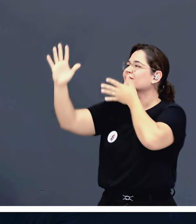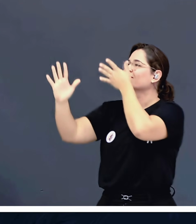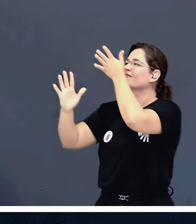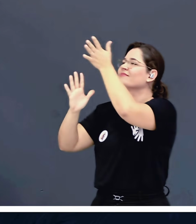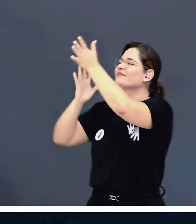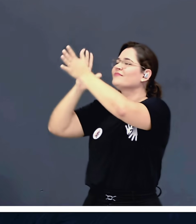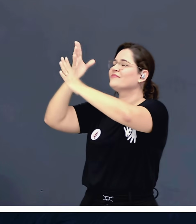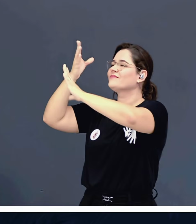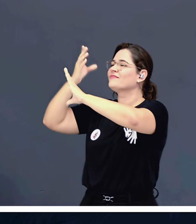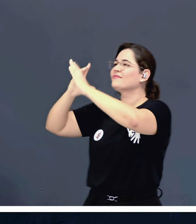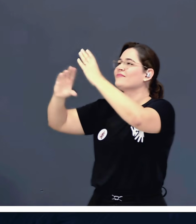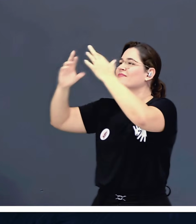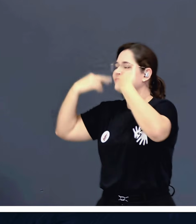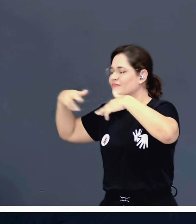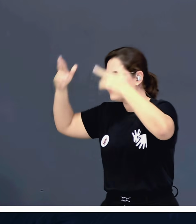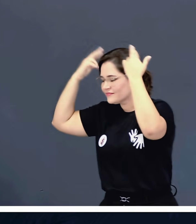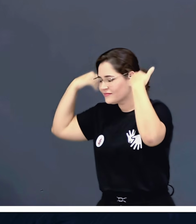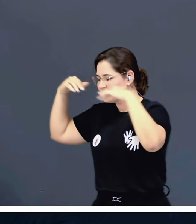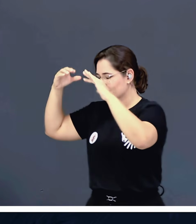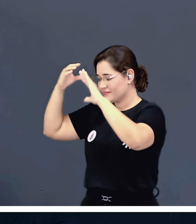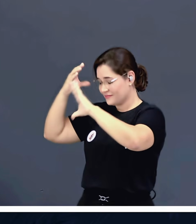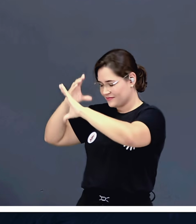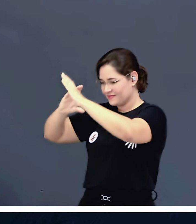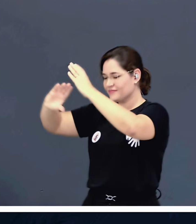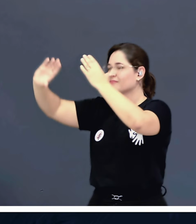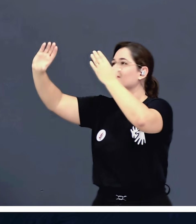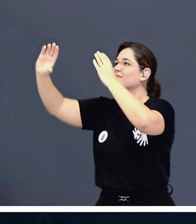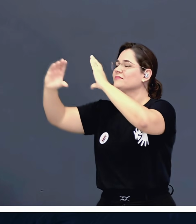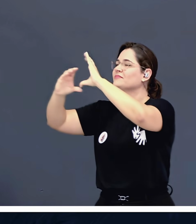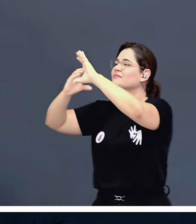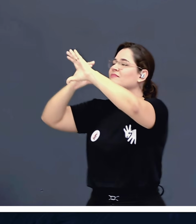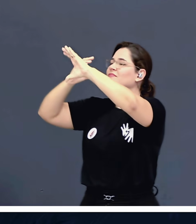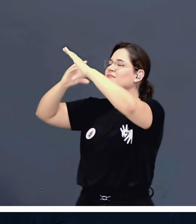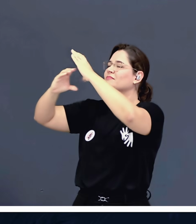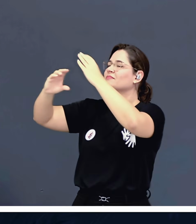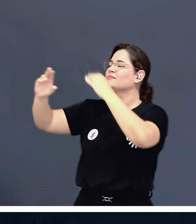ao Cordeiro uma canção.